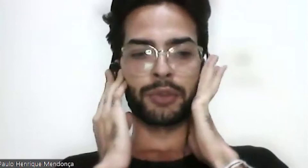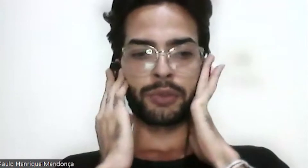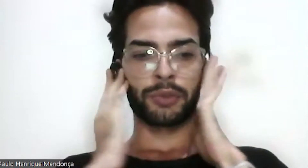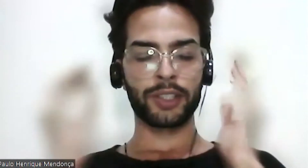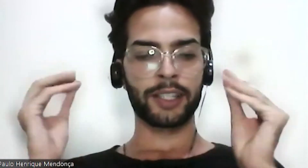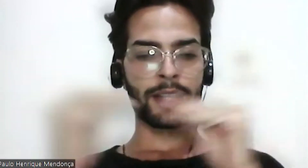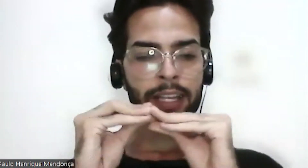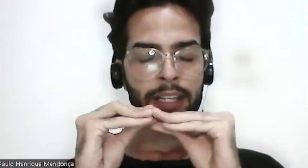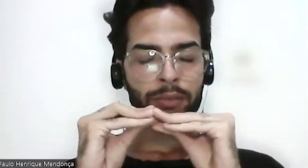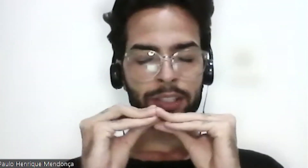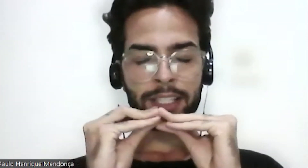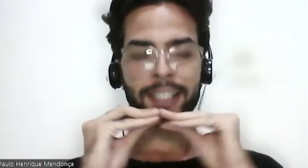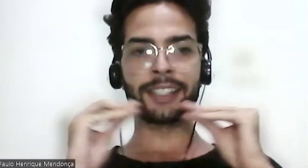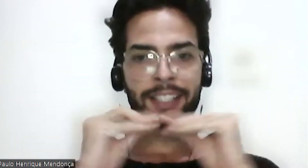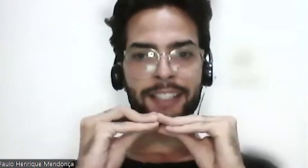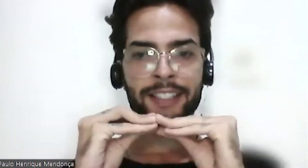um dos critérios, uma das diretrizes é